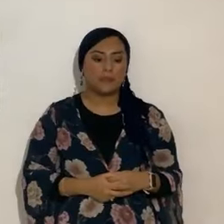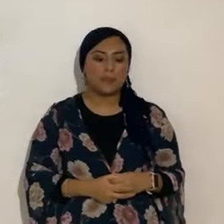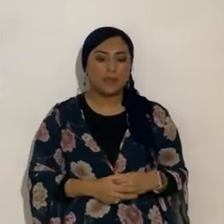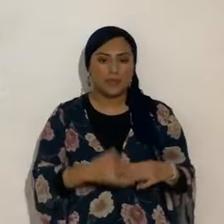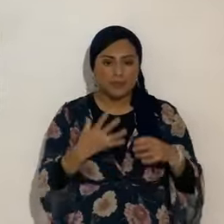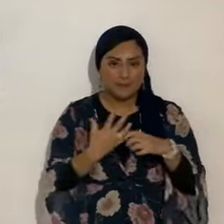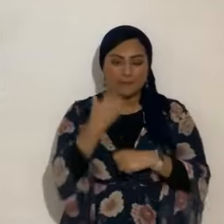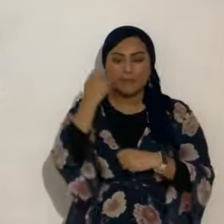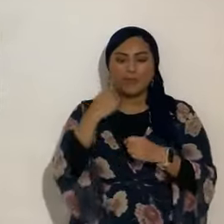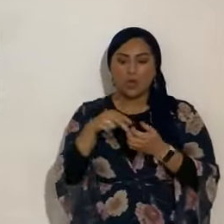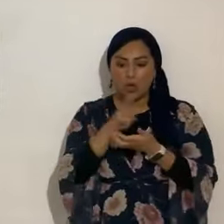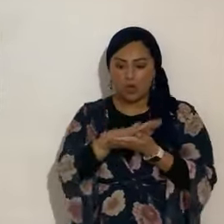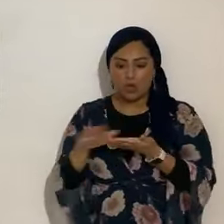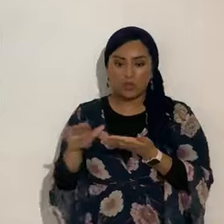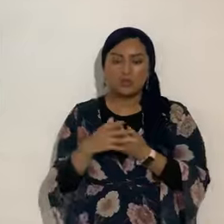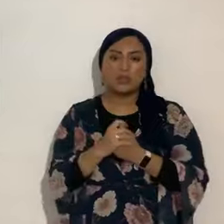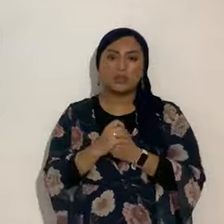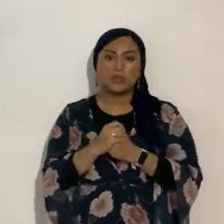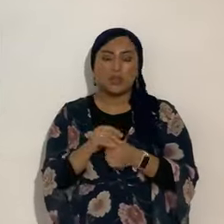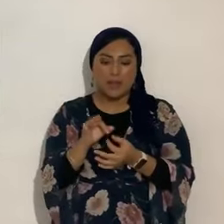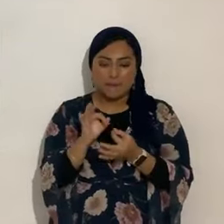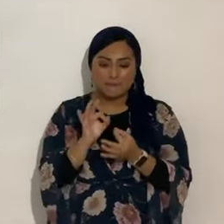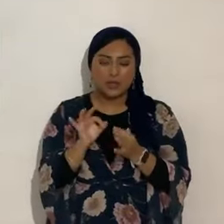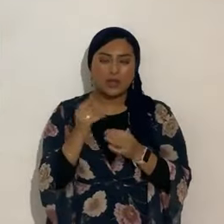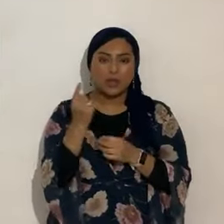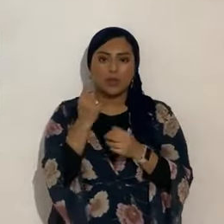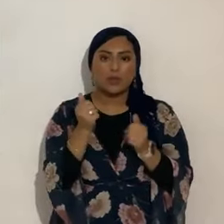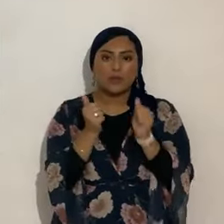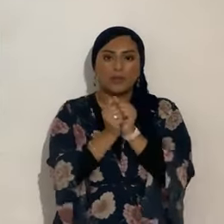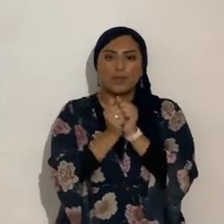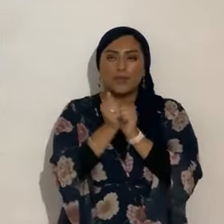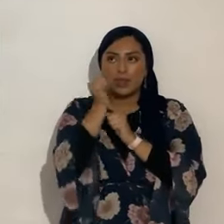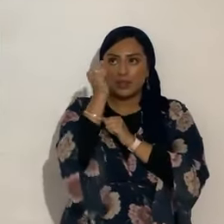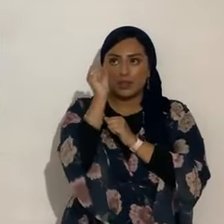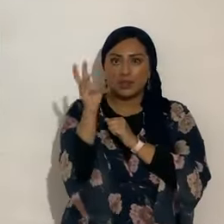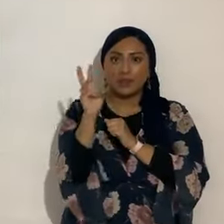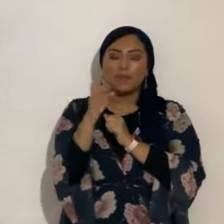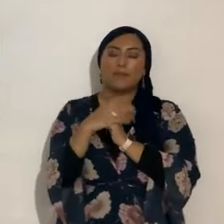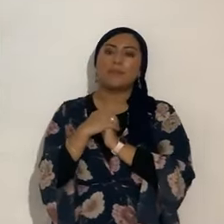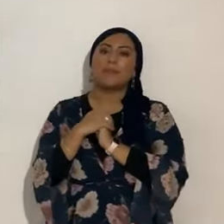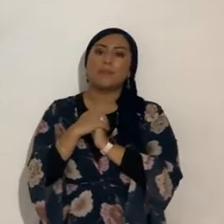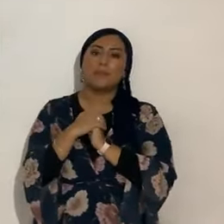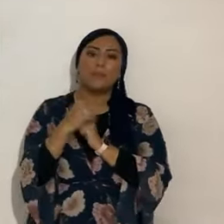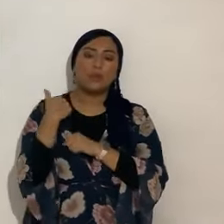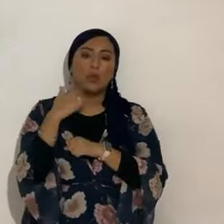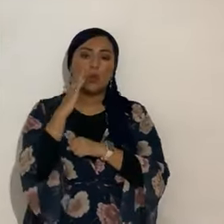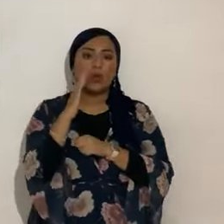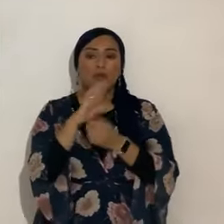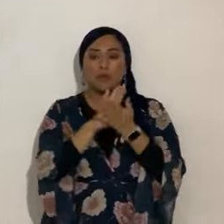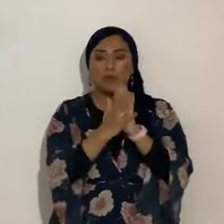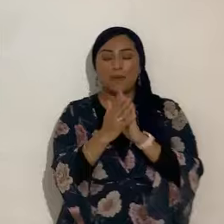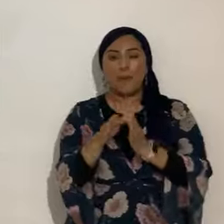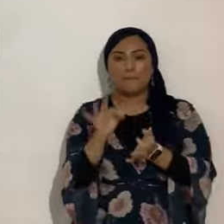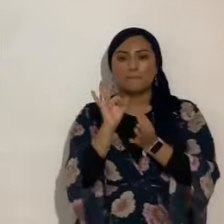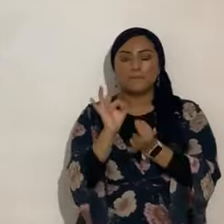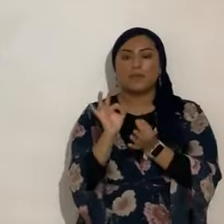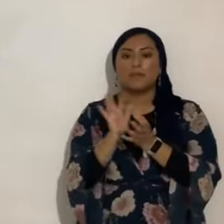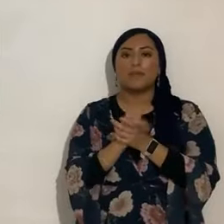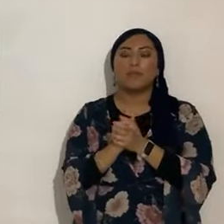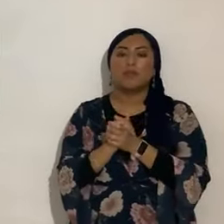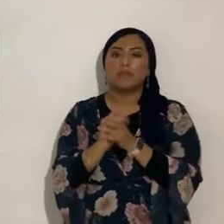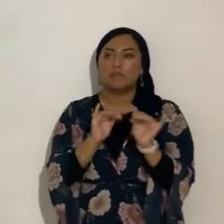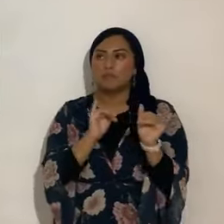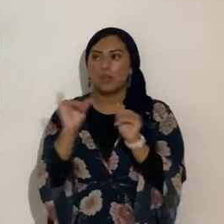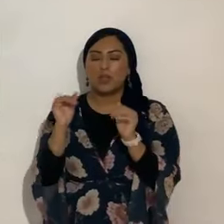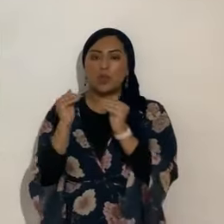Lograr la santidad, la perfección solamente Yahshua. Y ya cuando estemos en su presencia seremos perfectos, porque seremos como